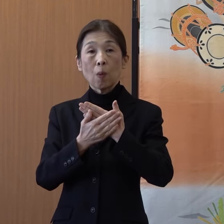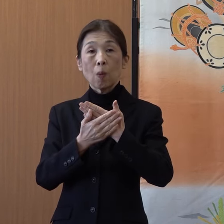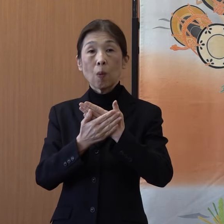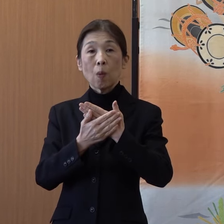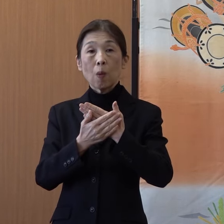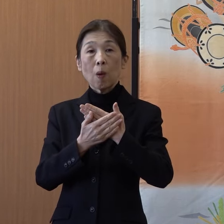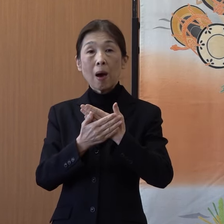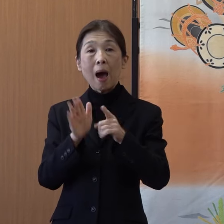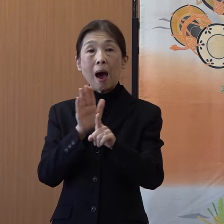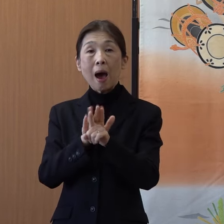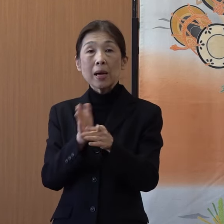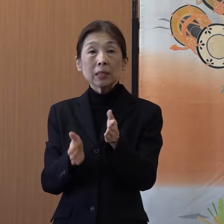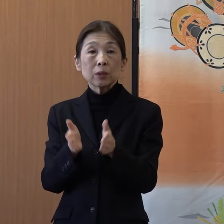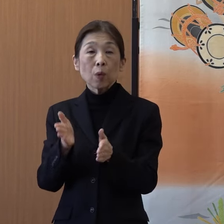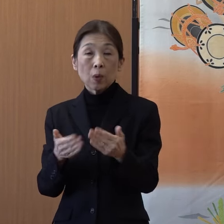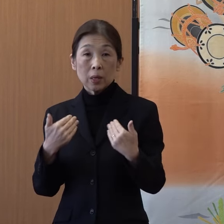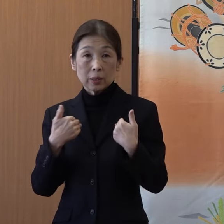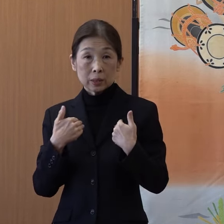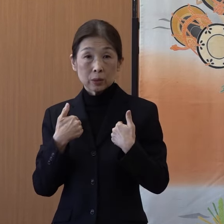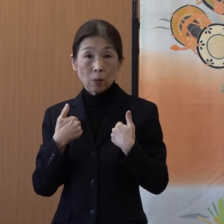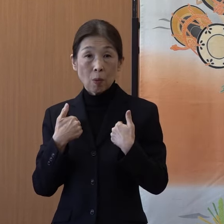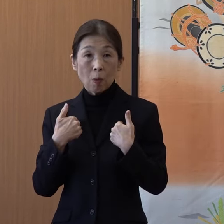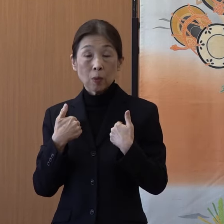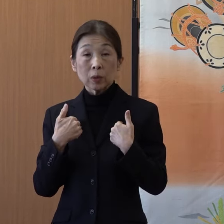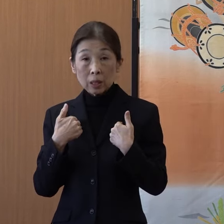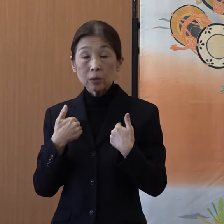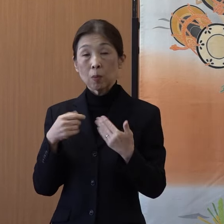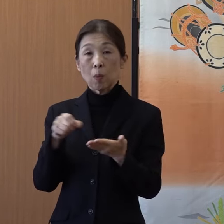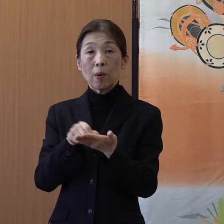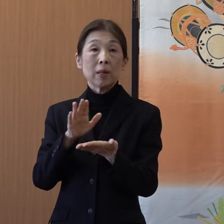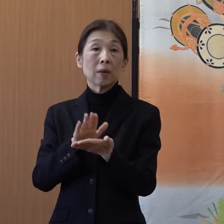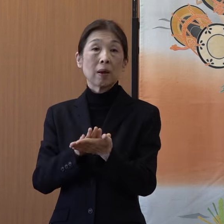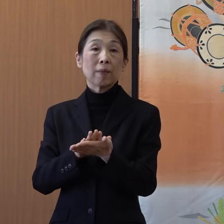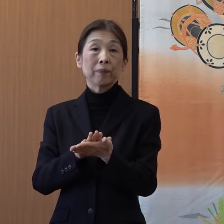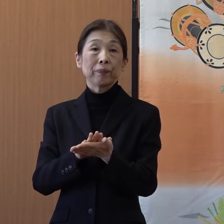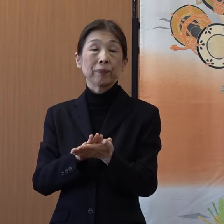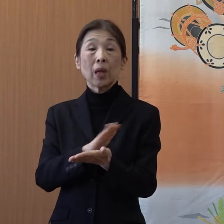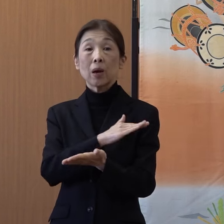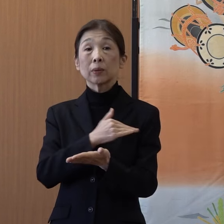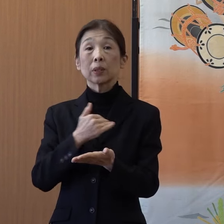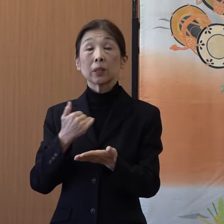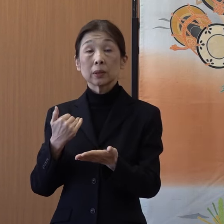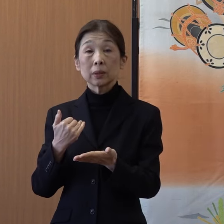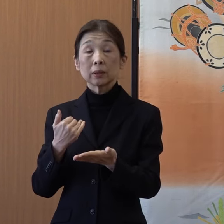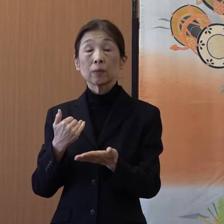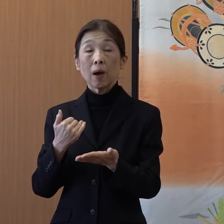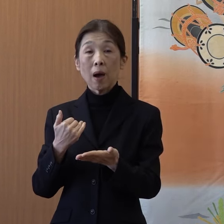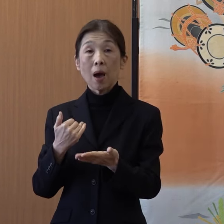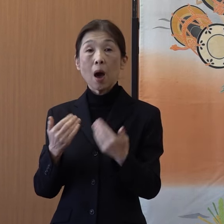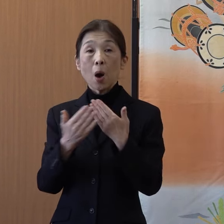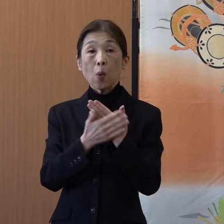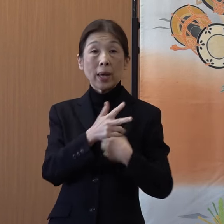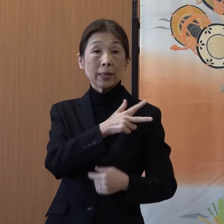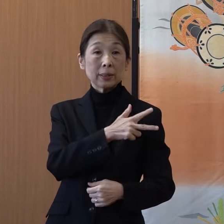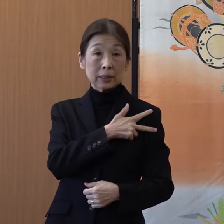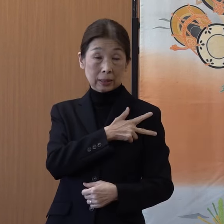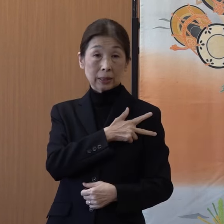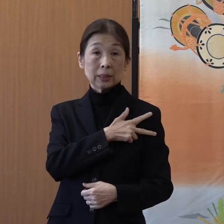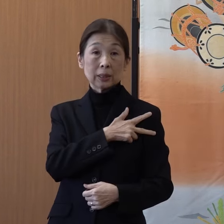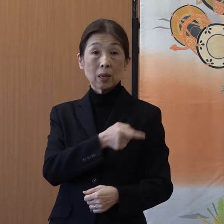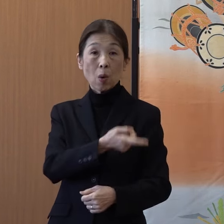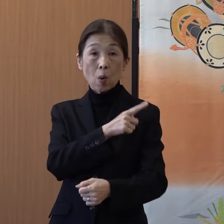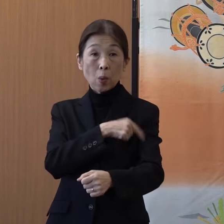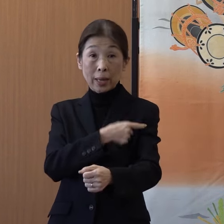配慮をしなければいけないというようにも通知が来ました。我々としては早速保健師が